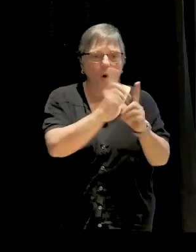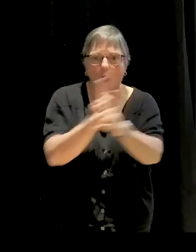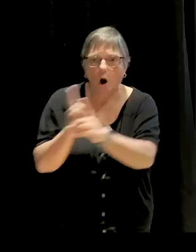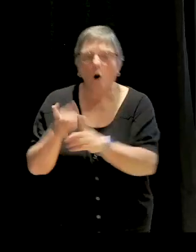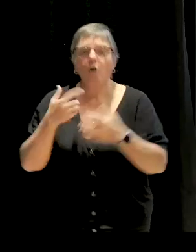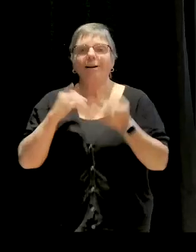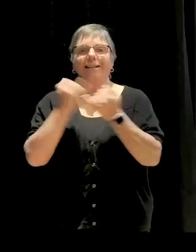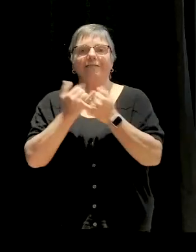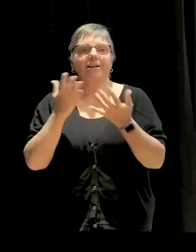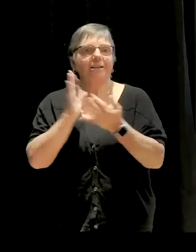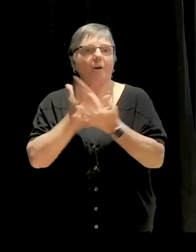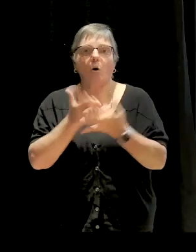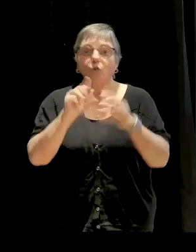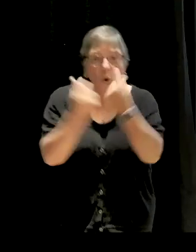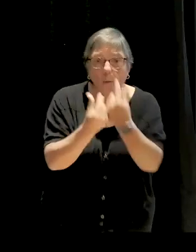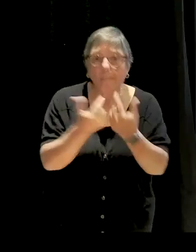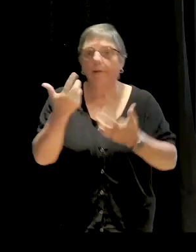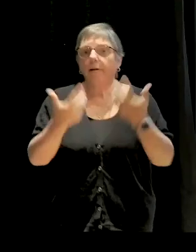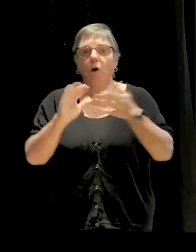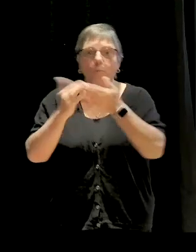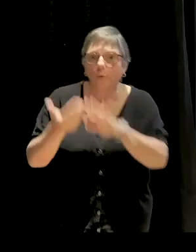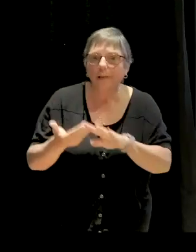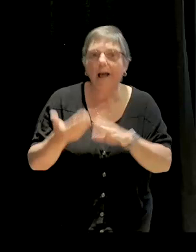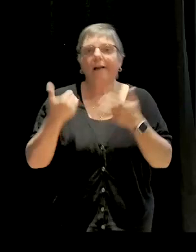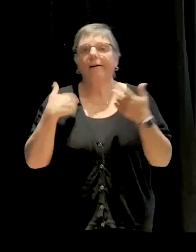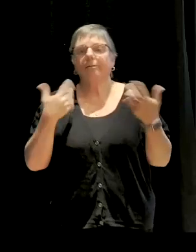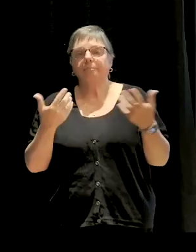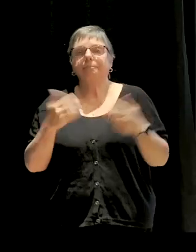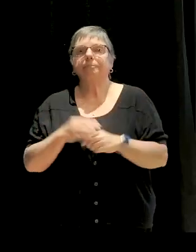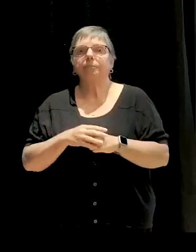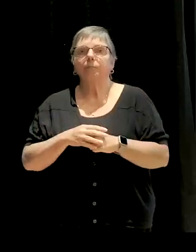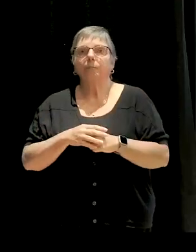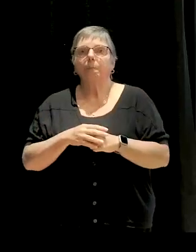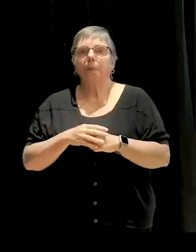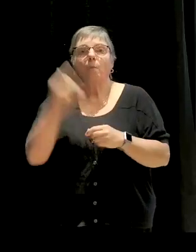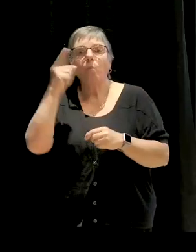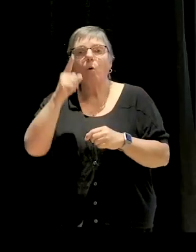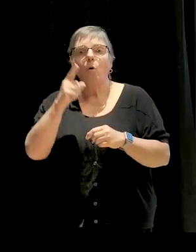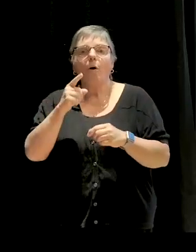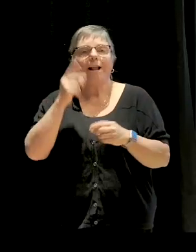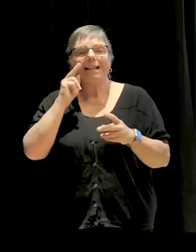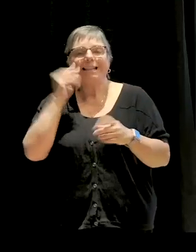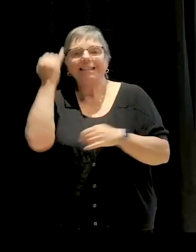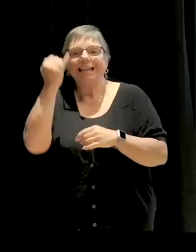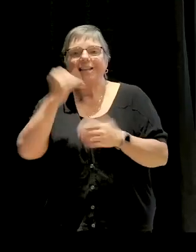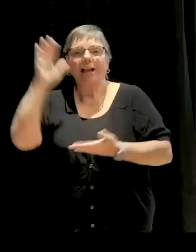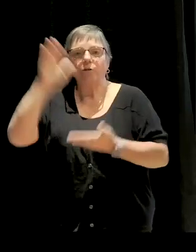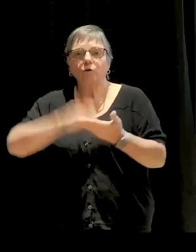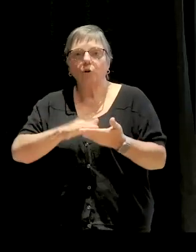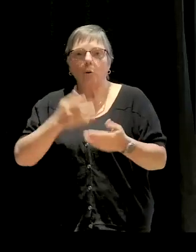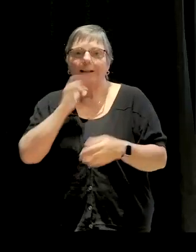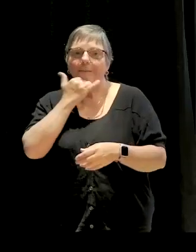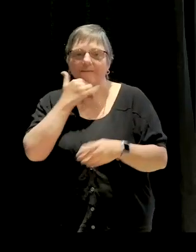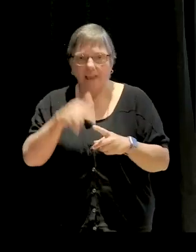communautaires, donc des interventions de groupe, à la fois dans une perspective d'abstinence et dans une perspective de réduction des méfaits. Il n'y a pas qu'une seule bonne réponse lorsqu'on parle de